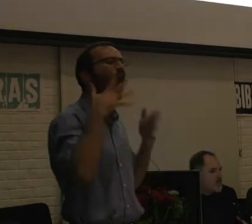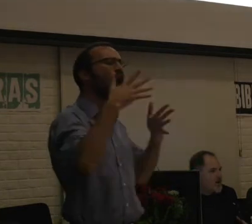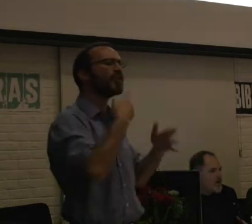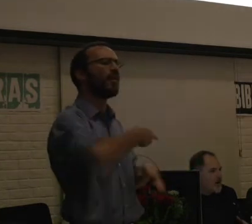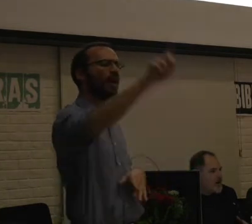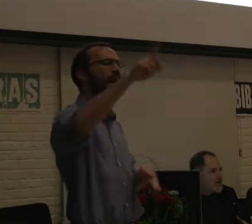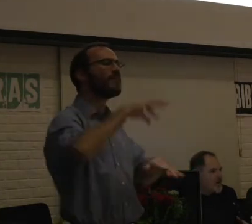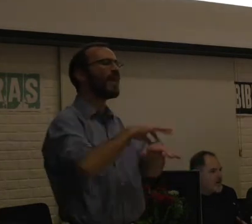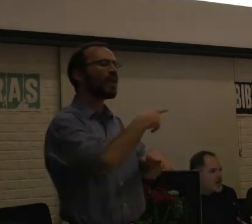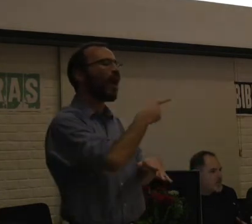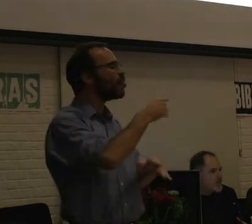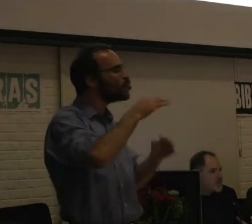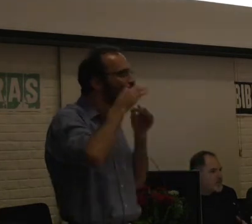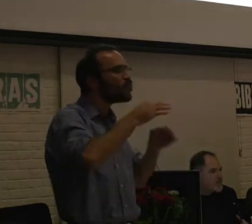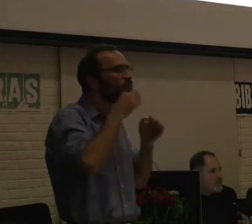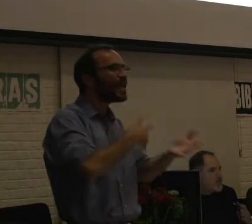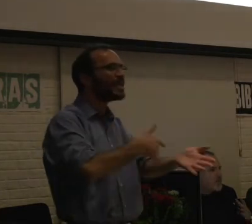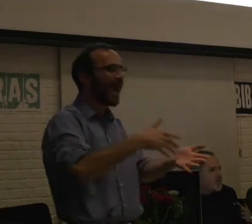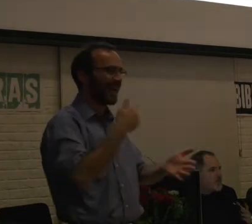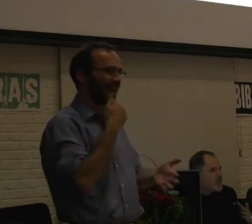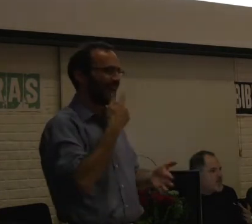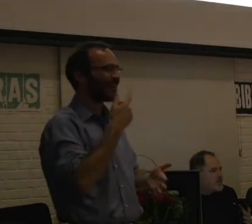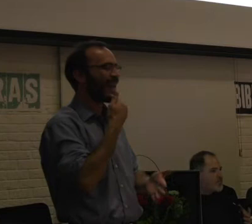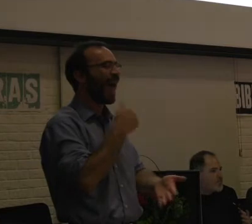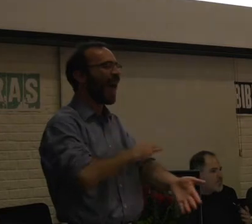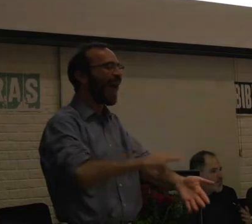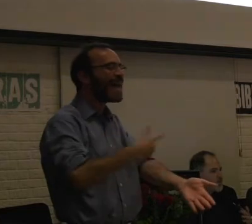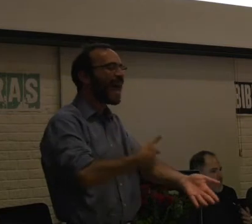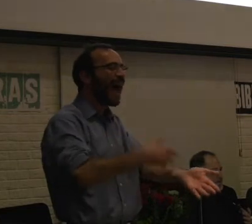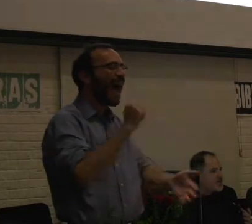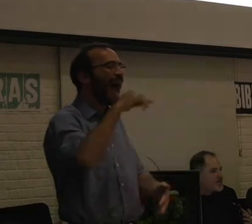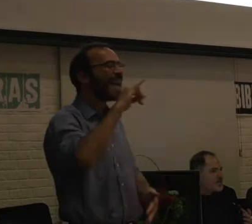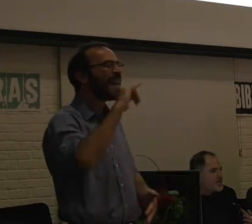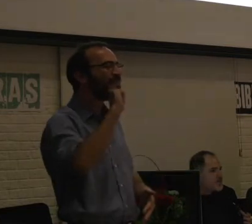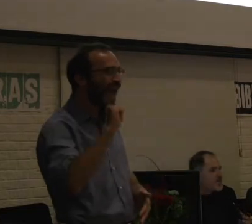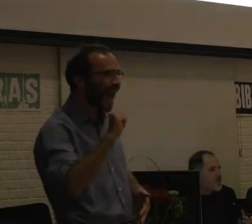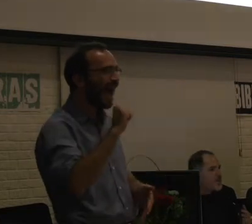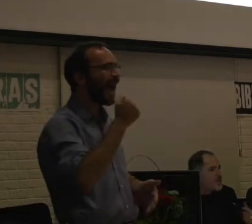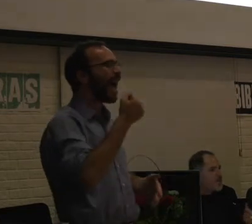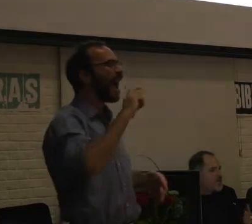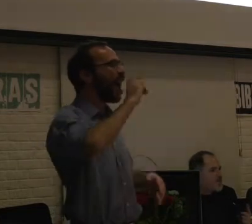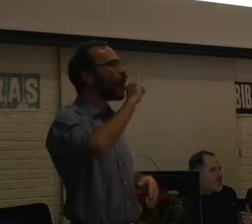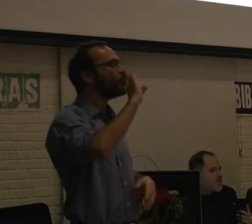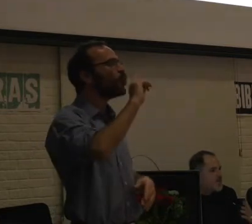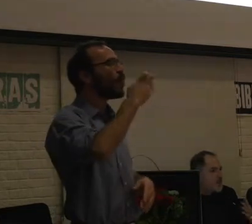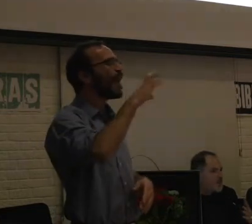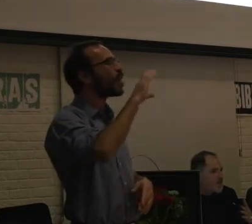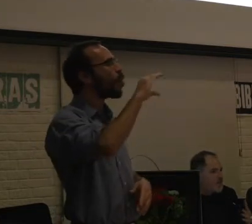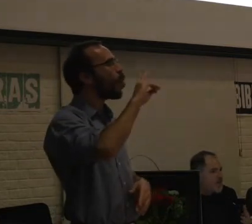la anemia o la tuberculosis, pero sabemos hoy por los análisis científicos que cuando, sobre todo eran mujeres